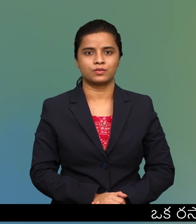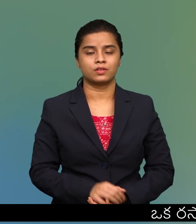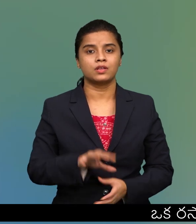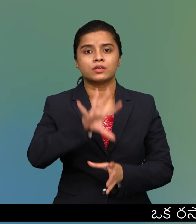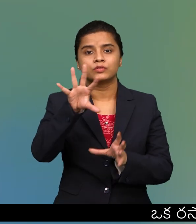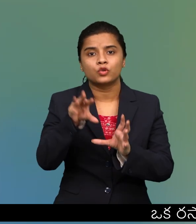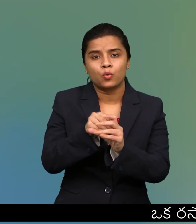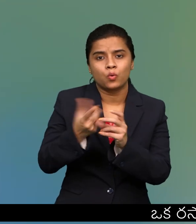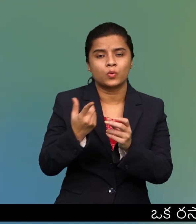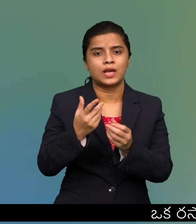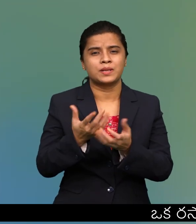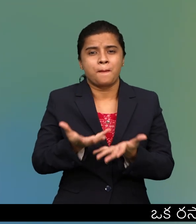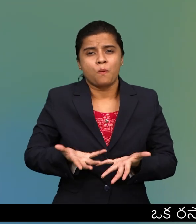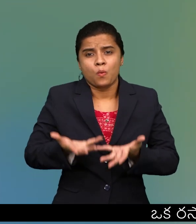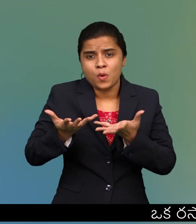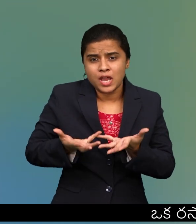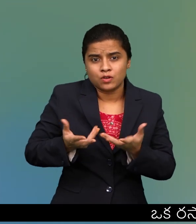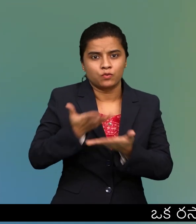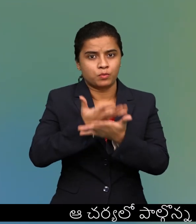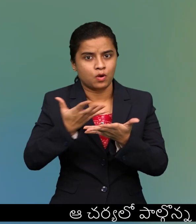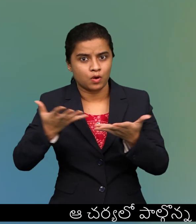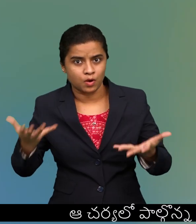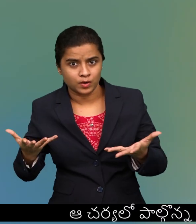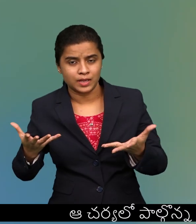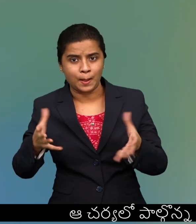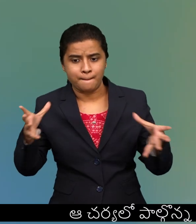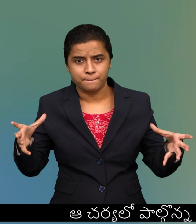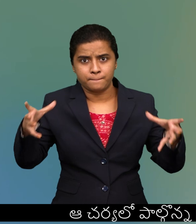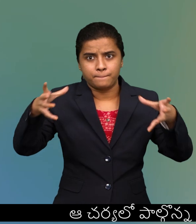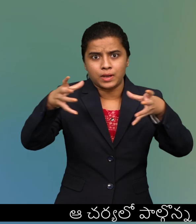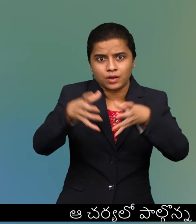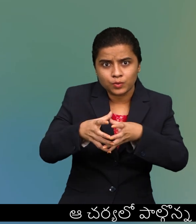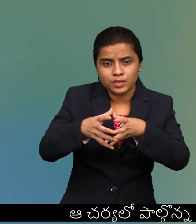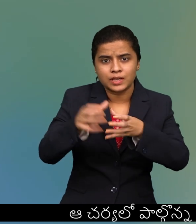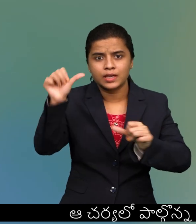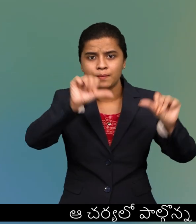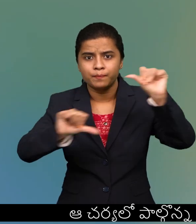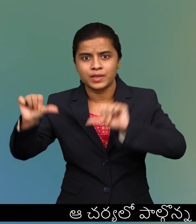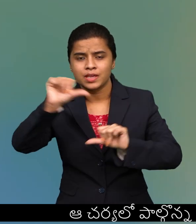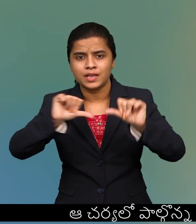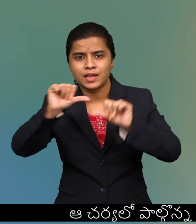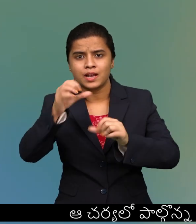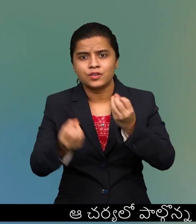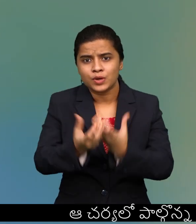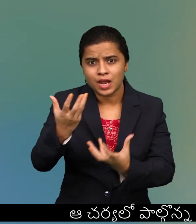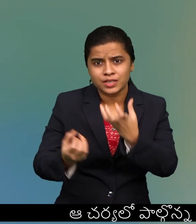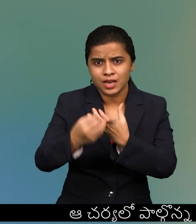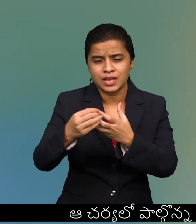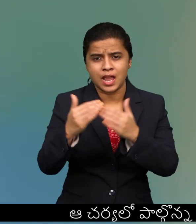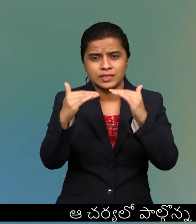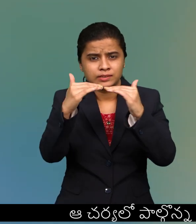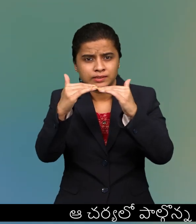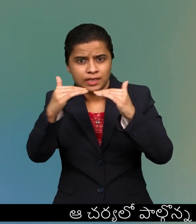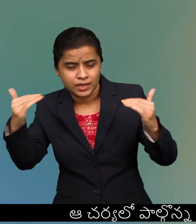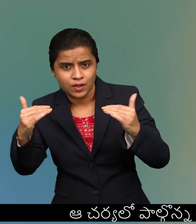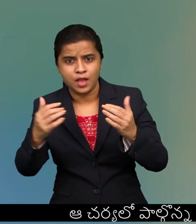ఒక రసాయన చర్యలో ఏర్పడిన క్రియాజన్యాల ద్రవ్యరాశి ఆ చర్యలో పాల్గొన్న క్రియాజనకాల ద్రవ్యరాశికి